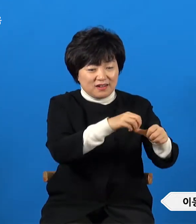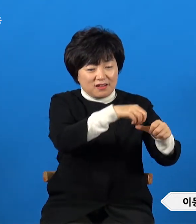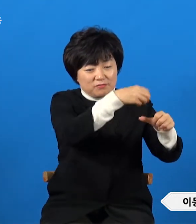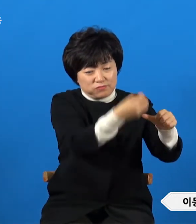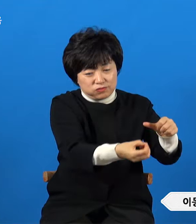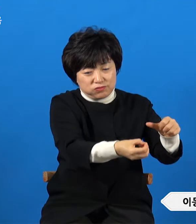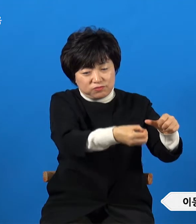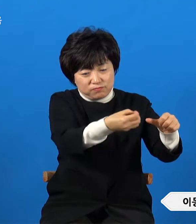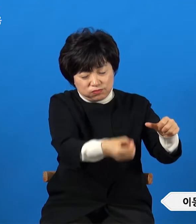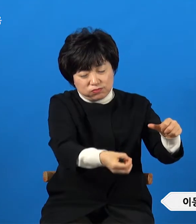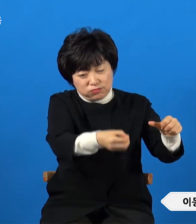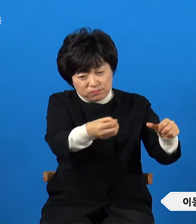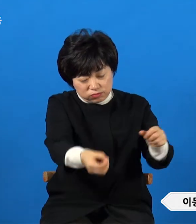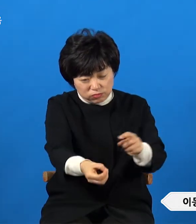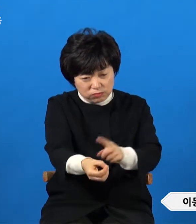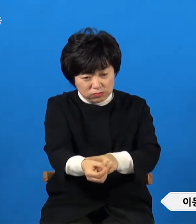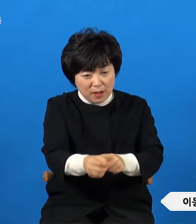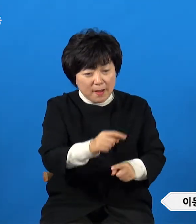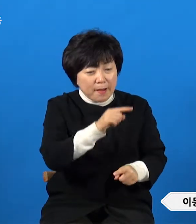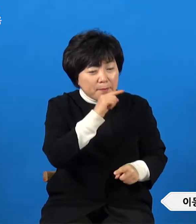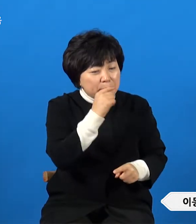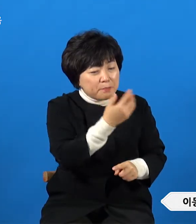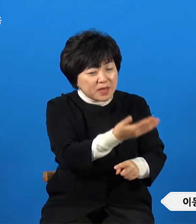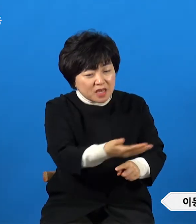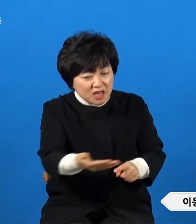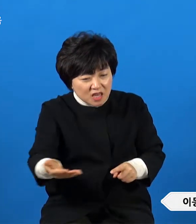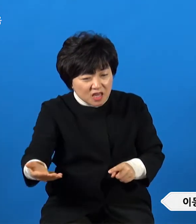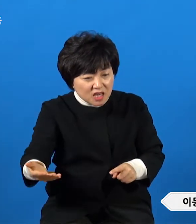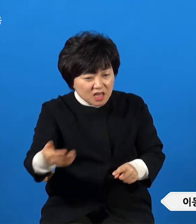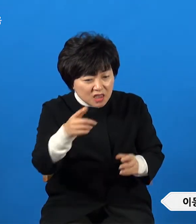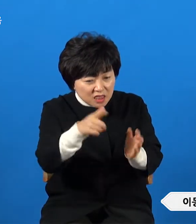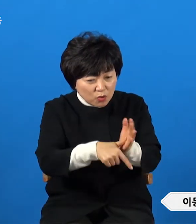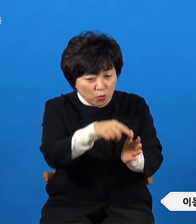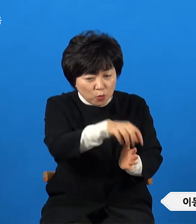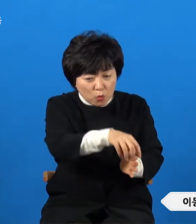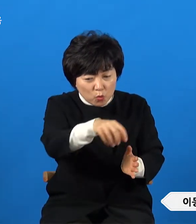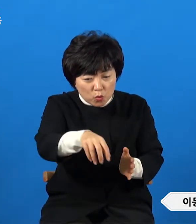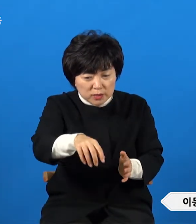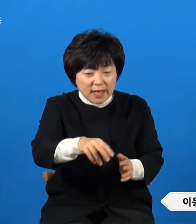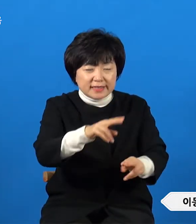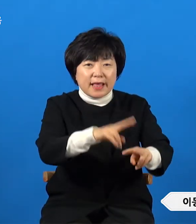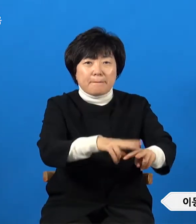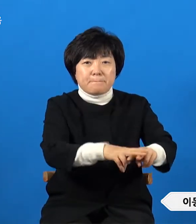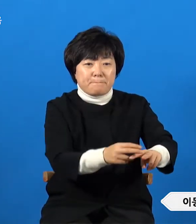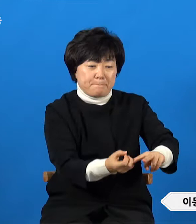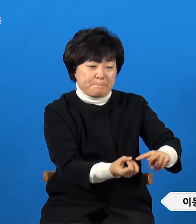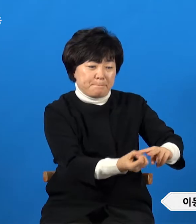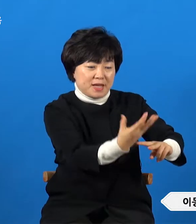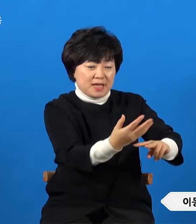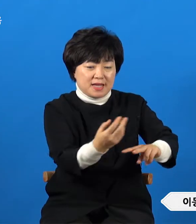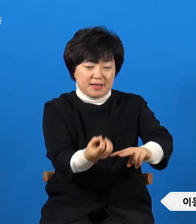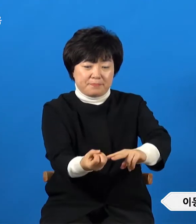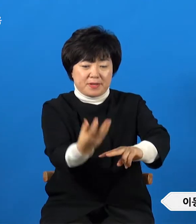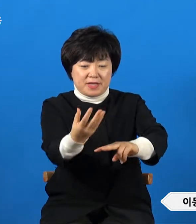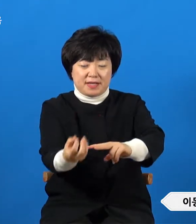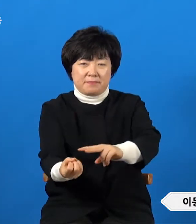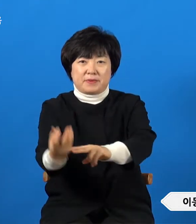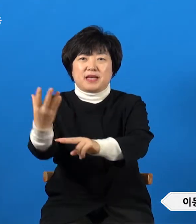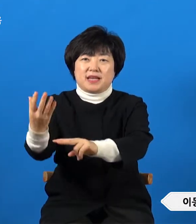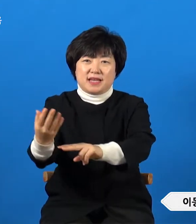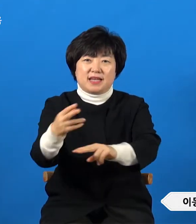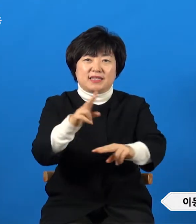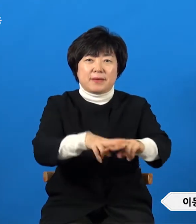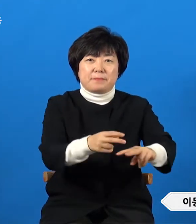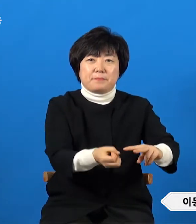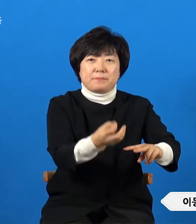그 자리에 세계의 샘이 솟았다는 거예요. 세계에서. 그래서 Three Fountains라는 그런